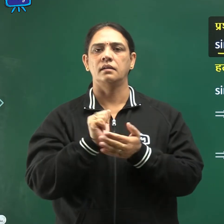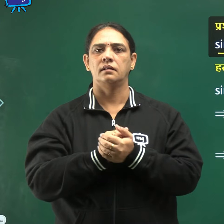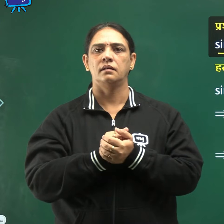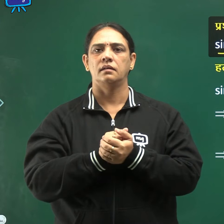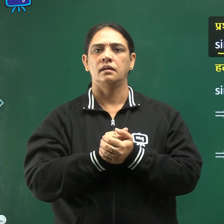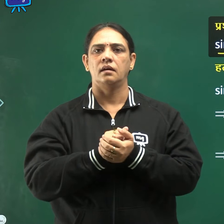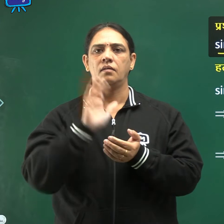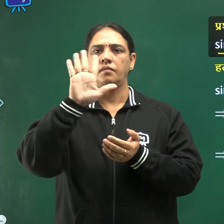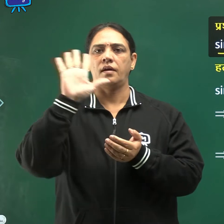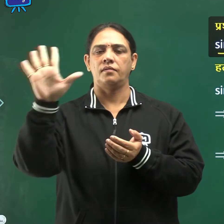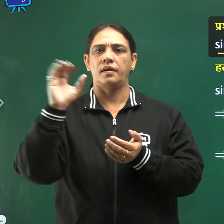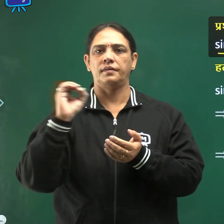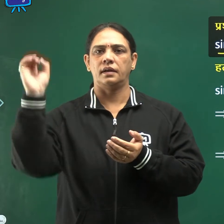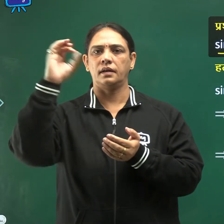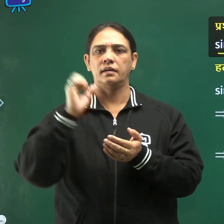55 डिग्री